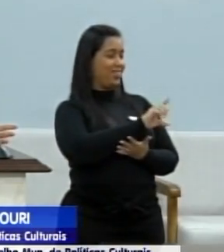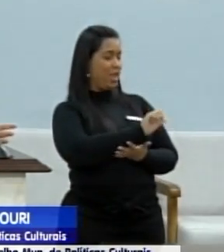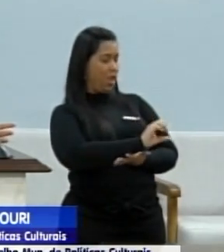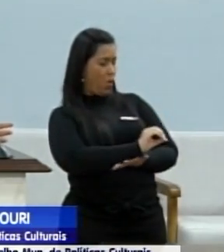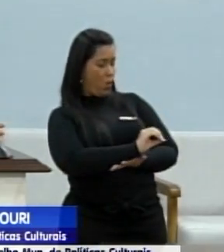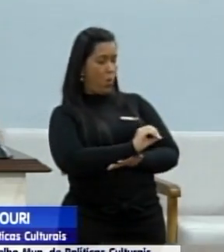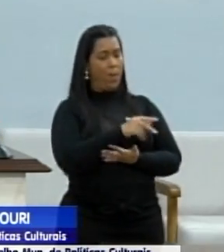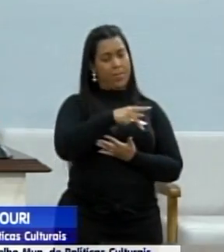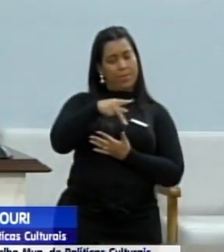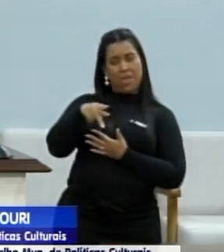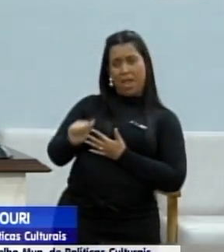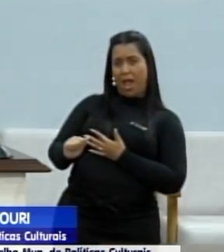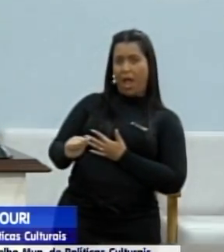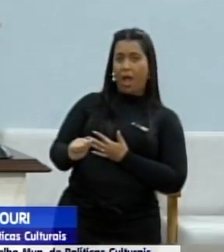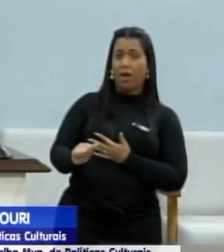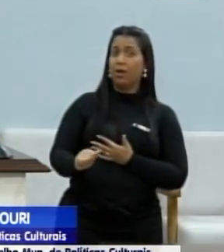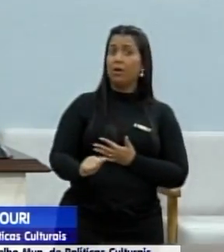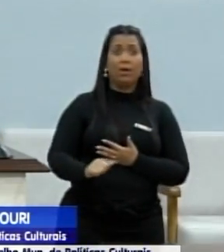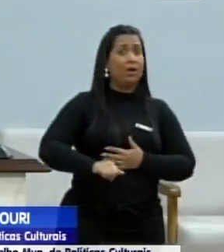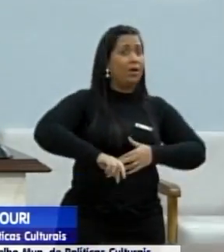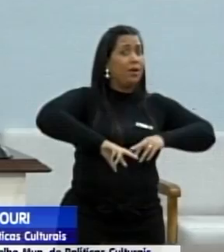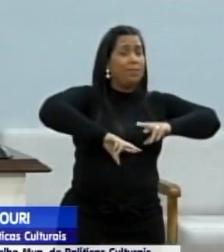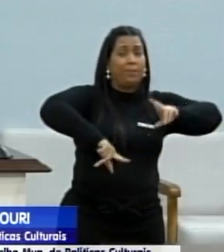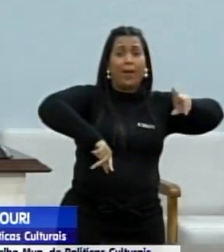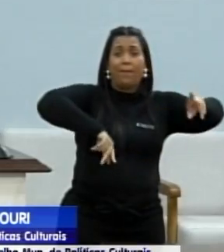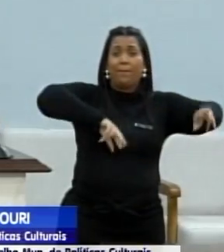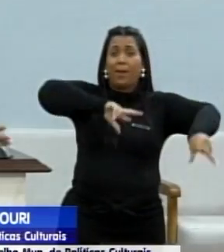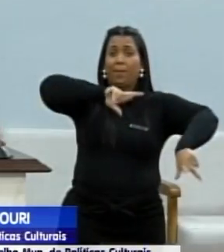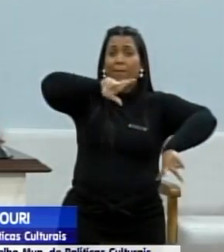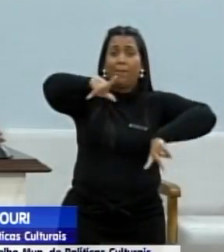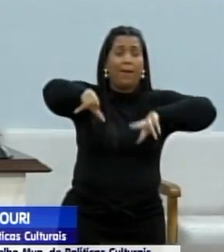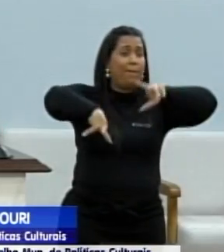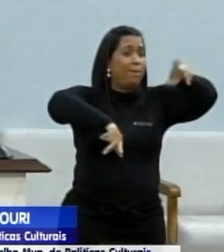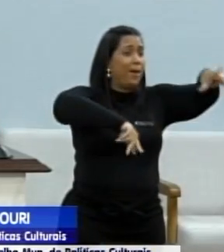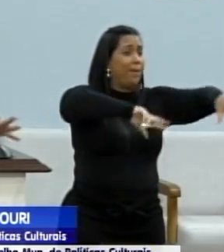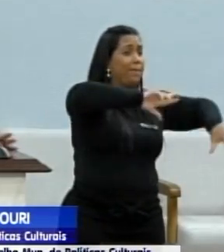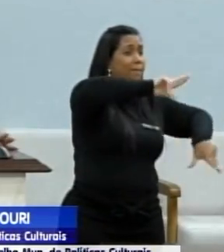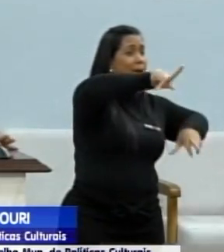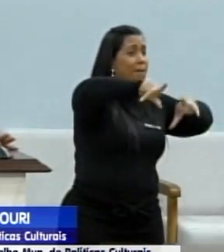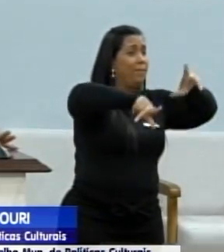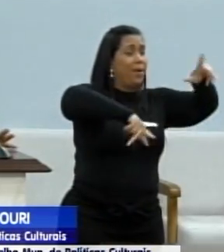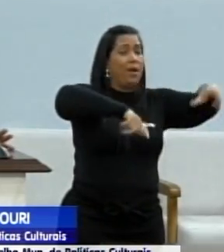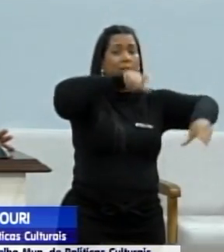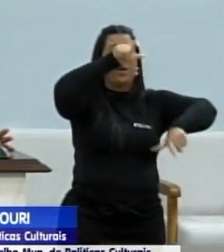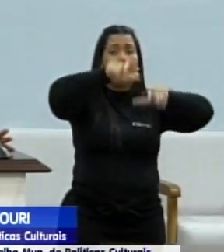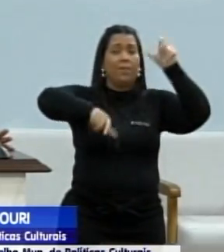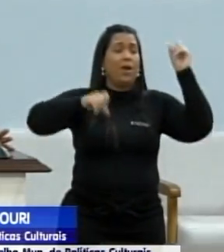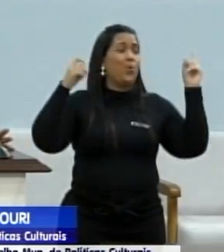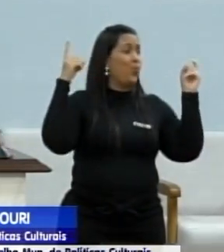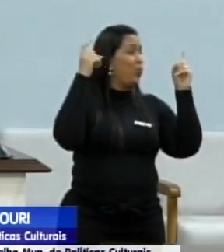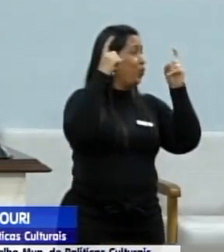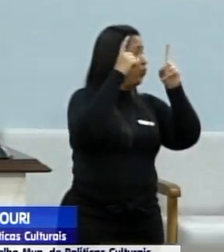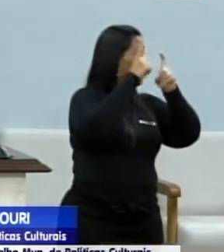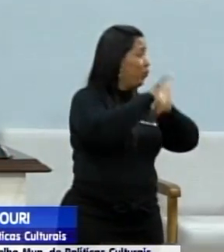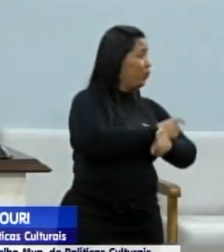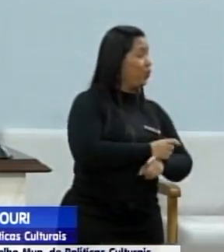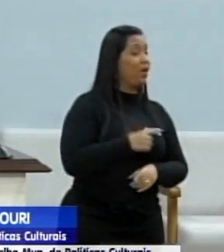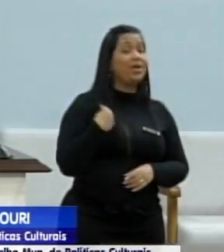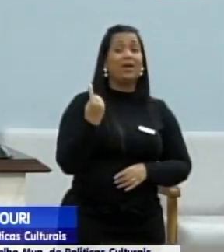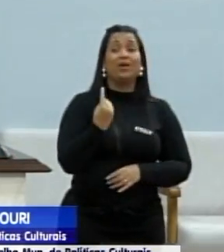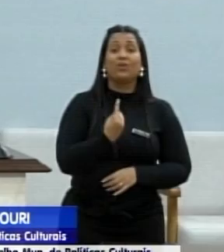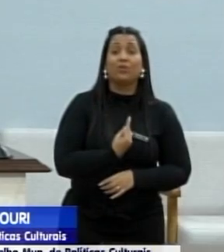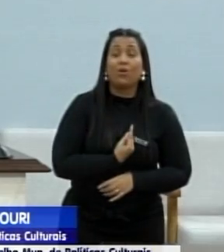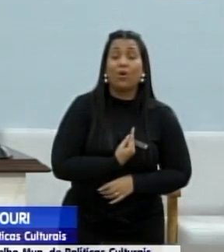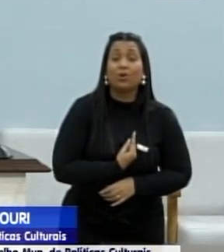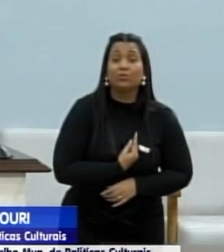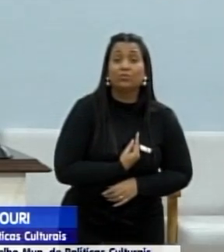LO. A gente vem de diversos segmentos, de diversas vivências, de diversas dificuldades, e a nossa formatação, a